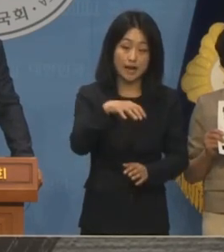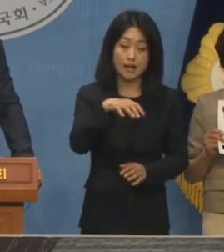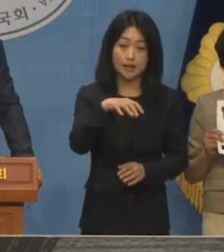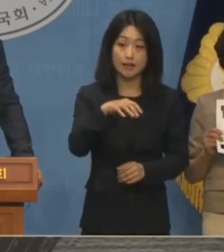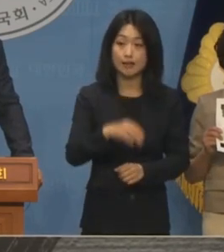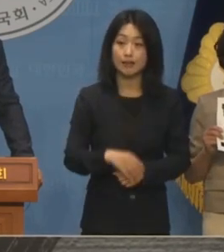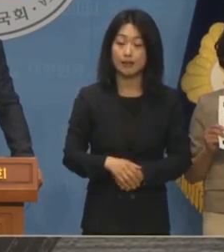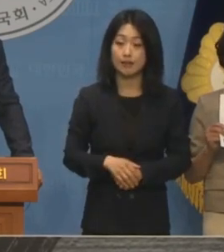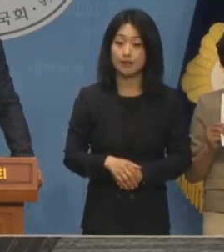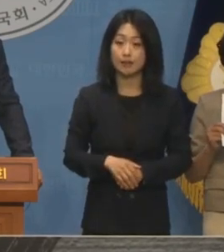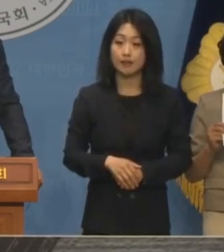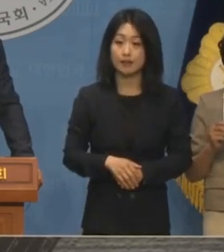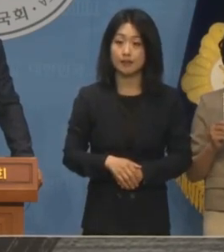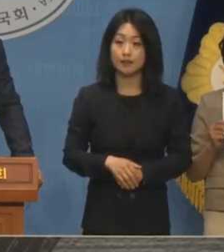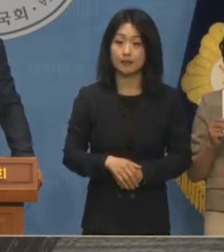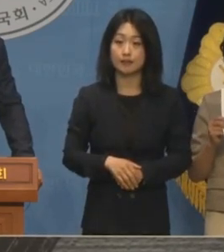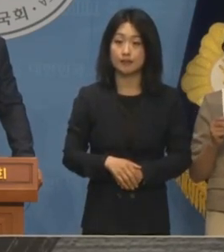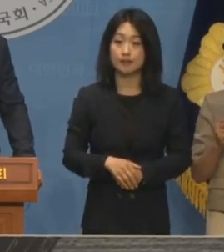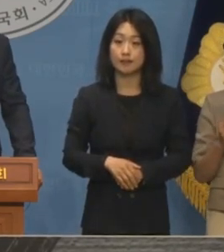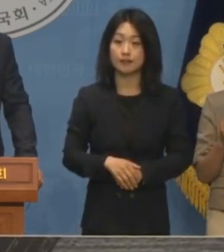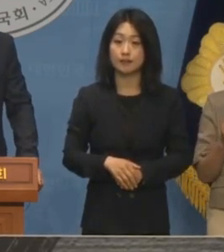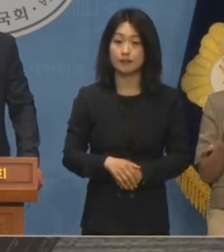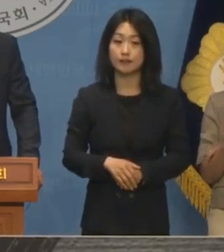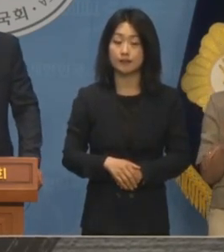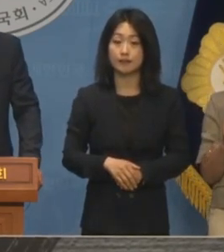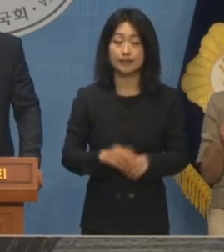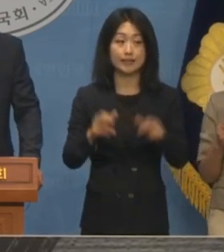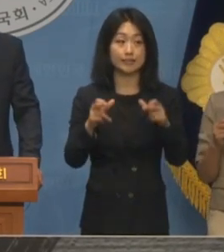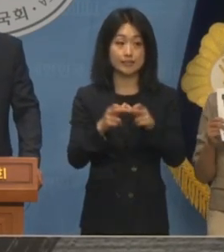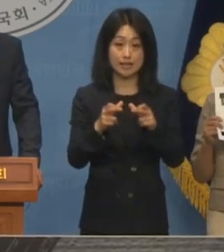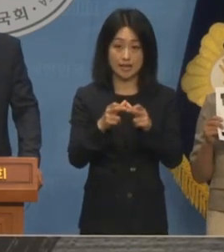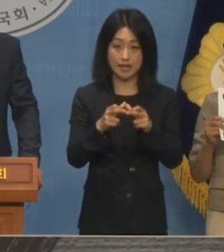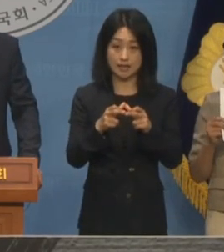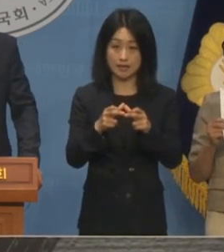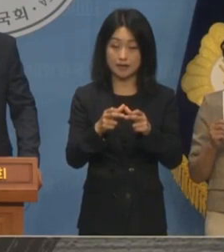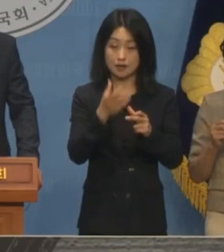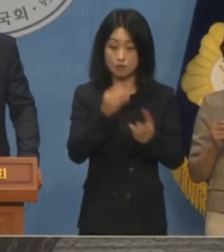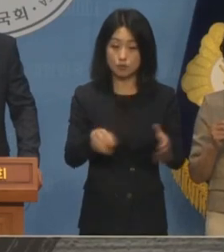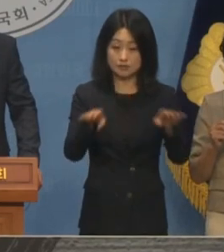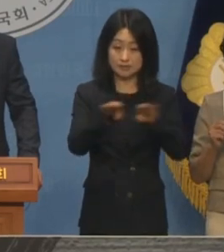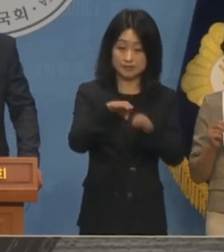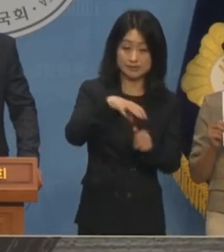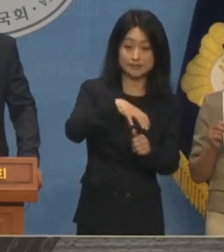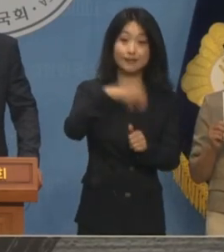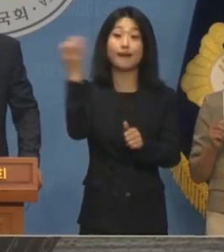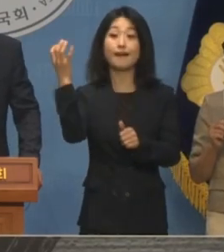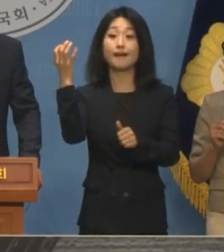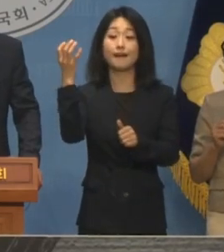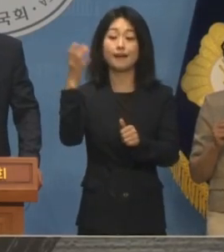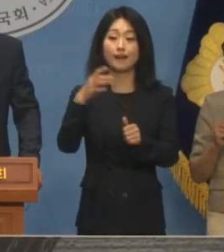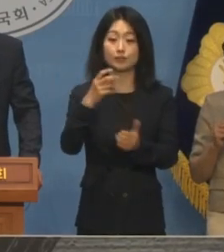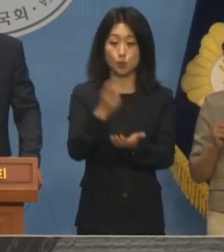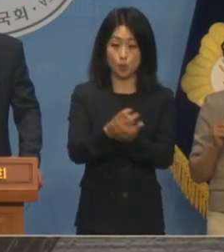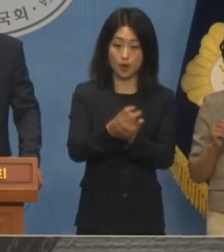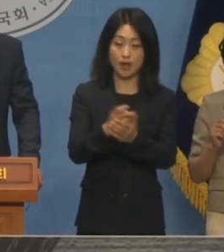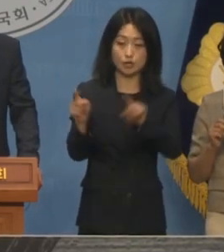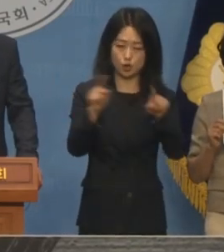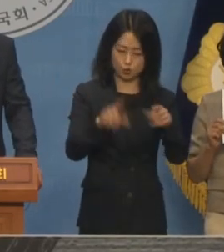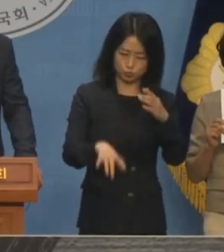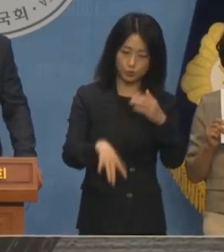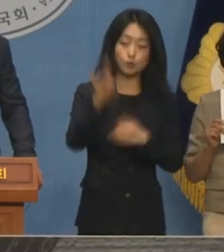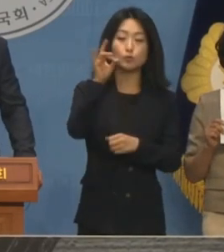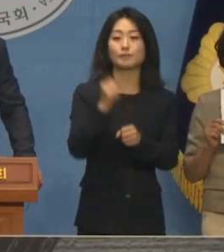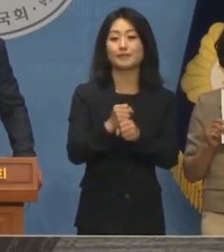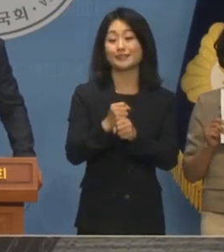전격적으로 이 장애인 탈시설 조례를 전국 최초로 한번 만들어 보겠다 이렇게 약속을